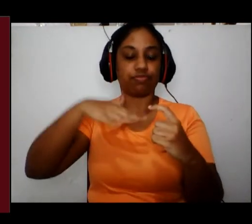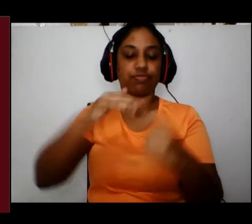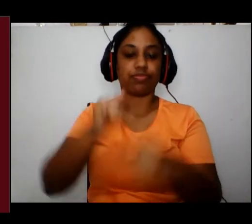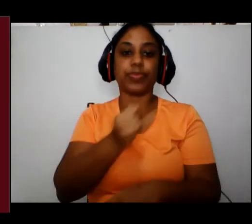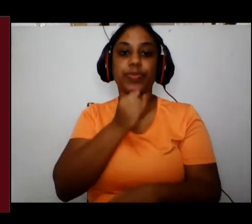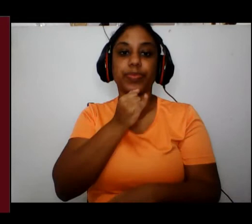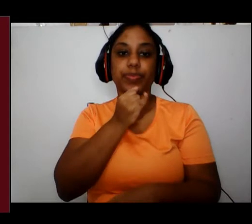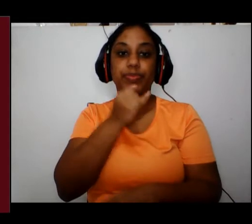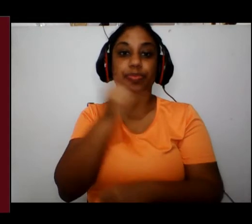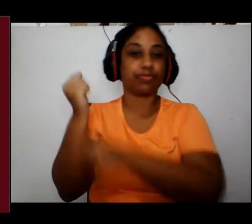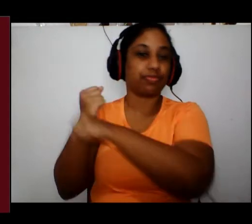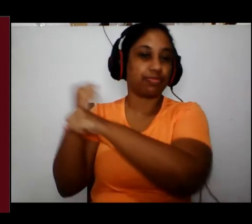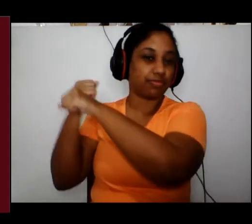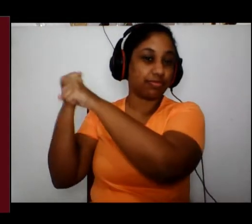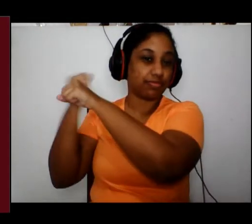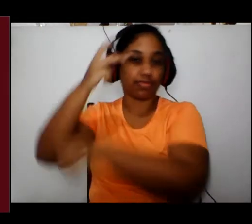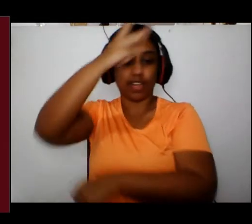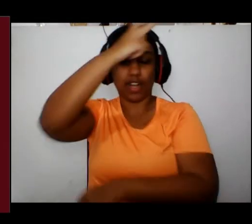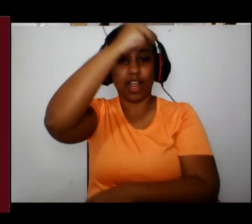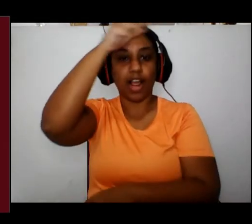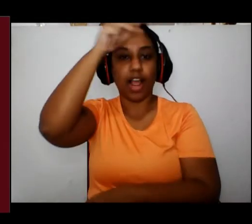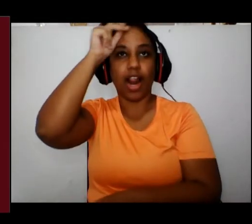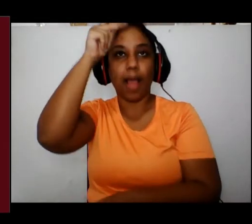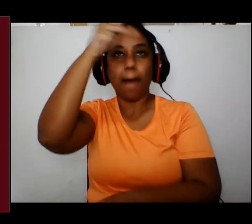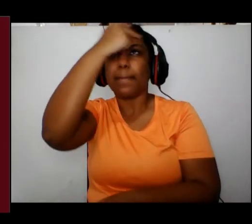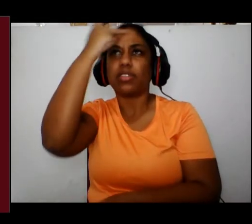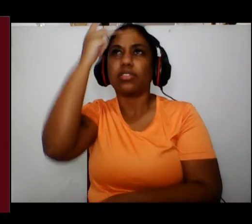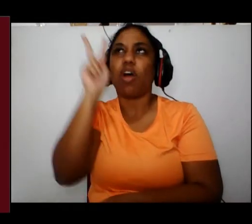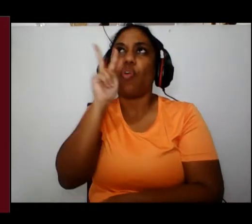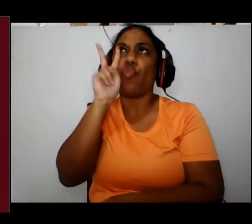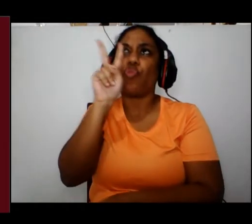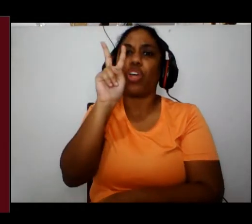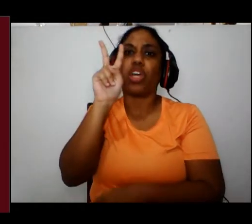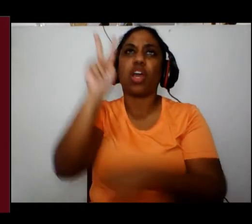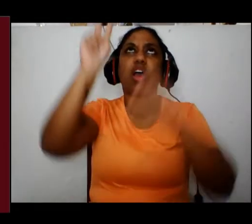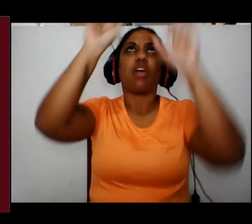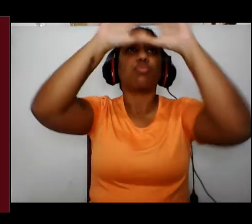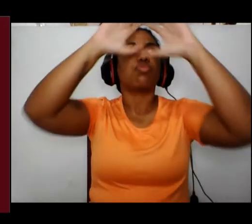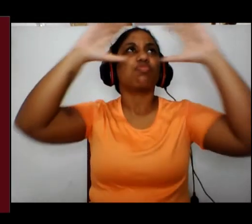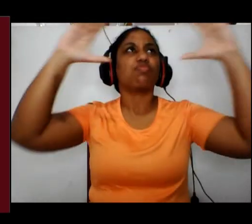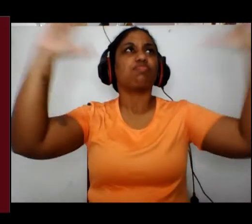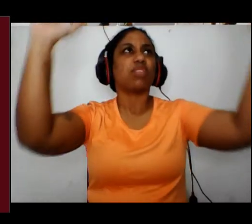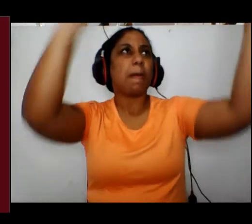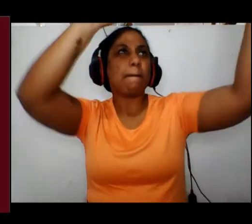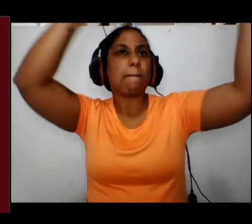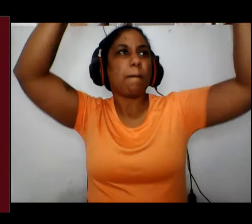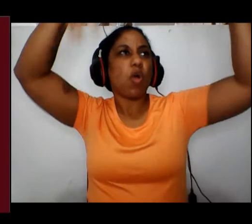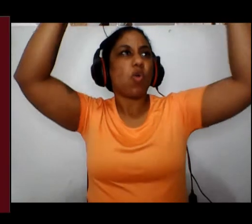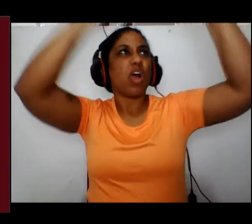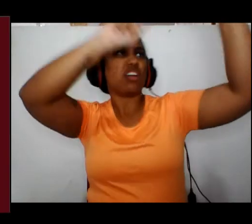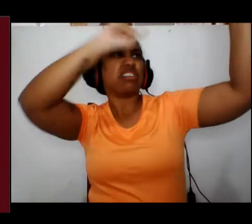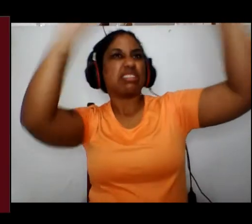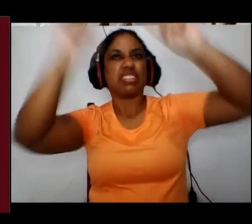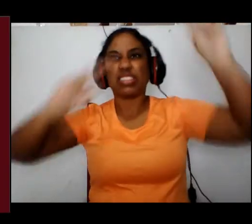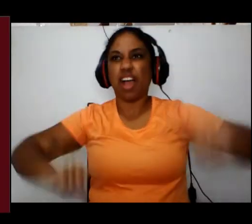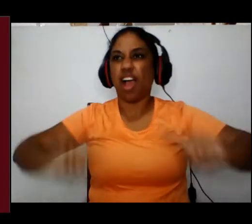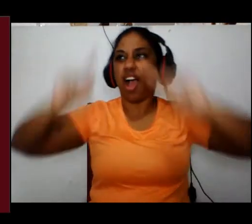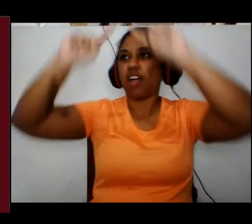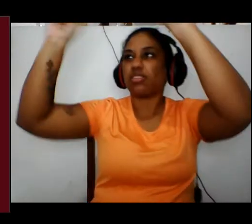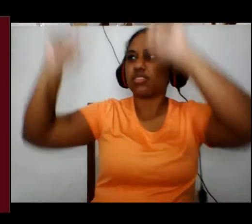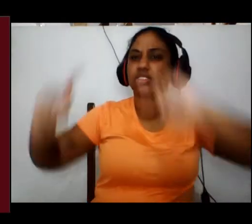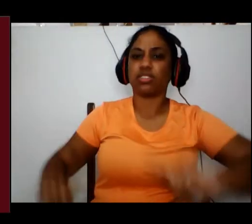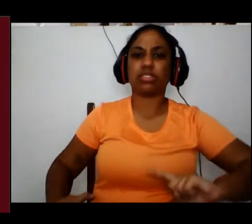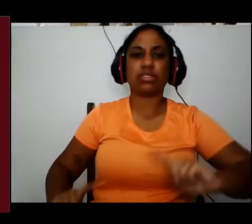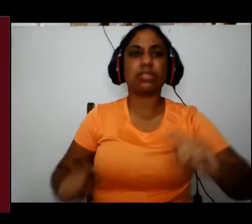na Grécia, como eu falei, as pessoas viam os raios descendo do céu e não tinham uma explicação científica.